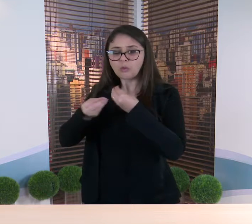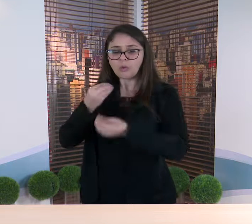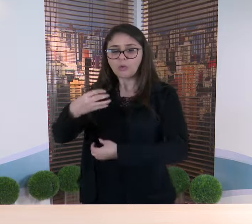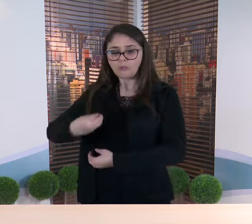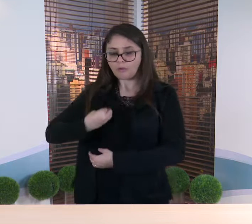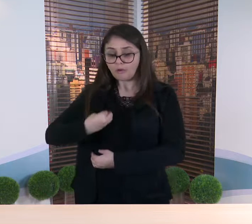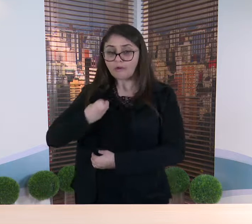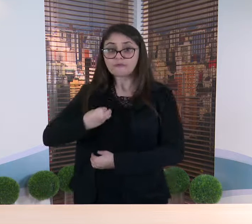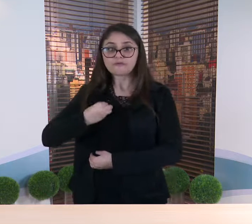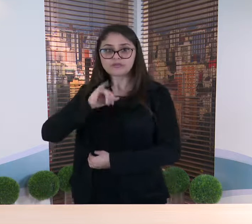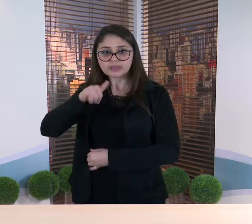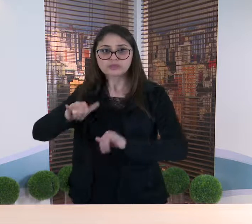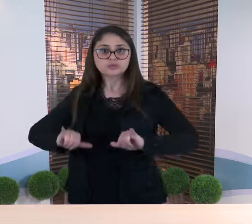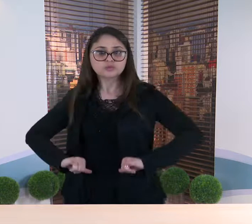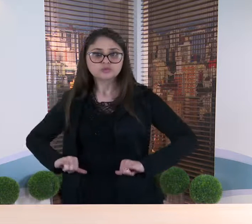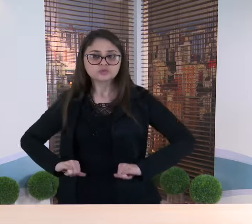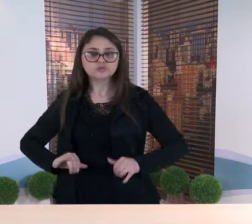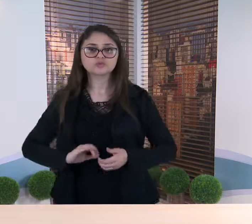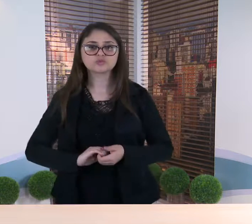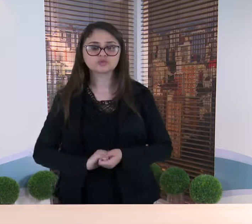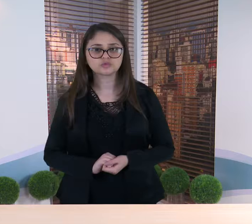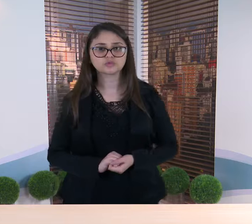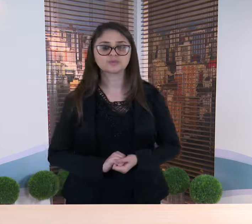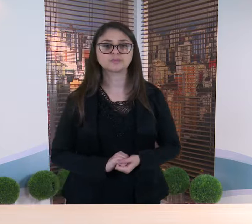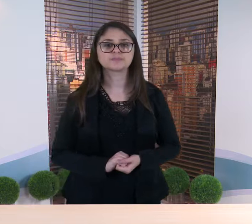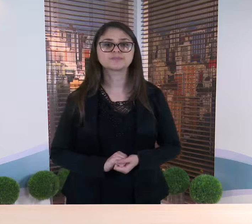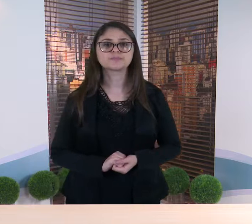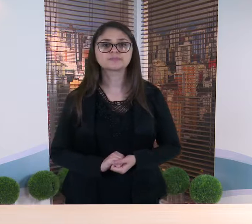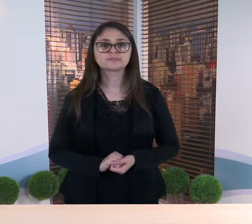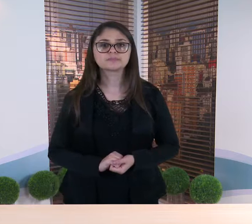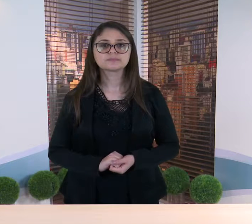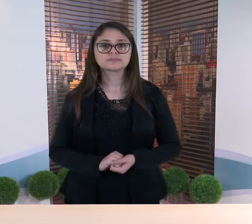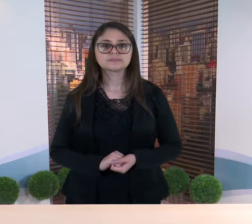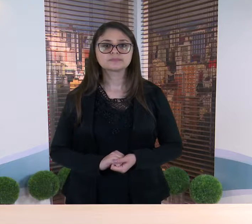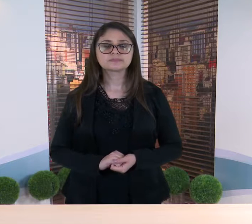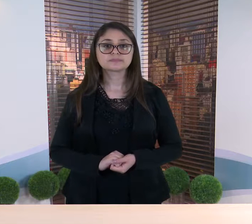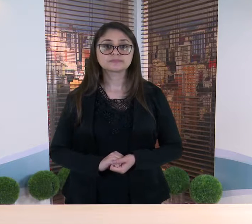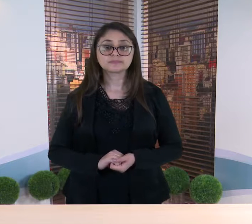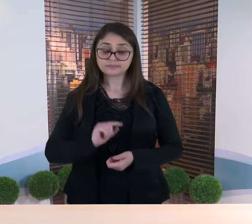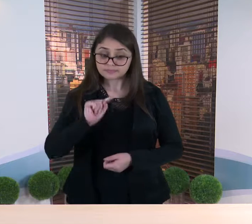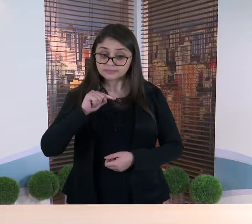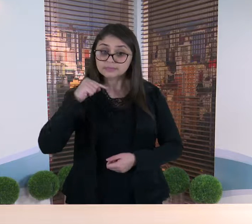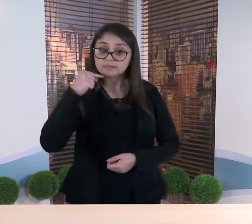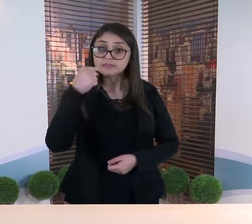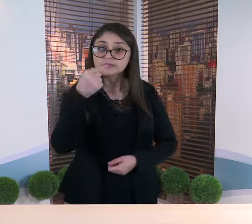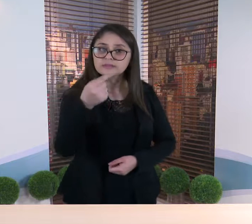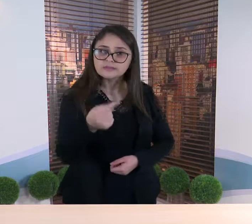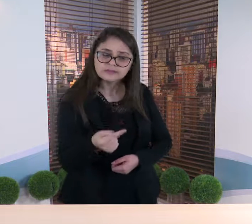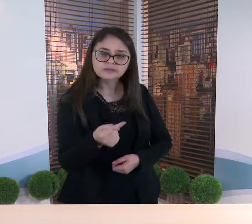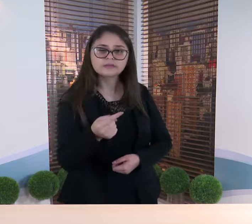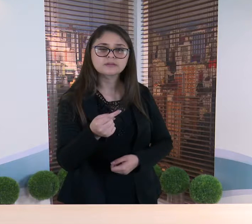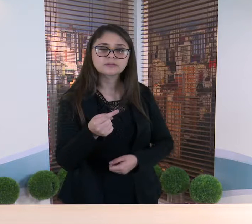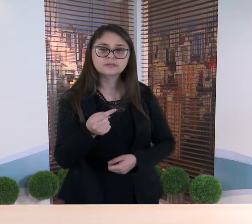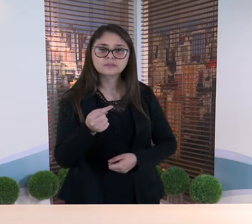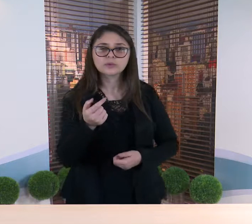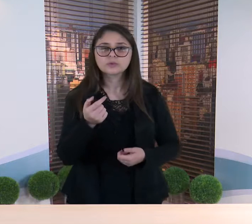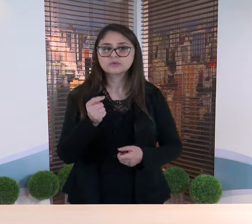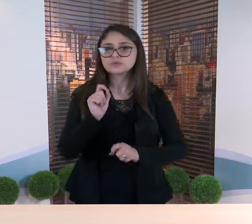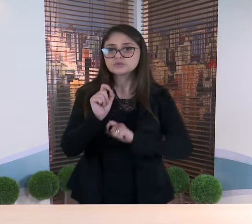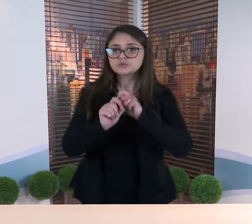compreensão da provação do nosso personagem bíblico. Logo após um elogio a Jó por